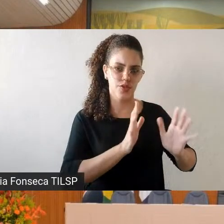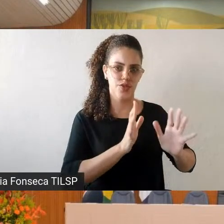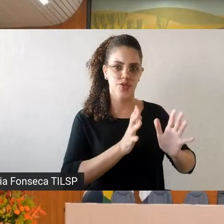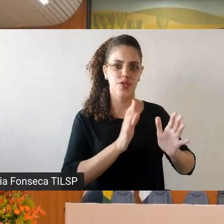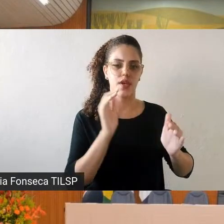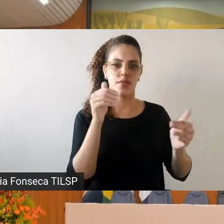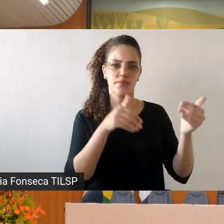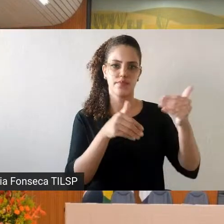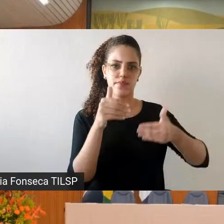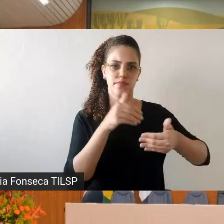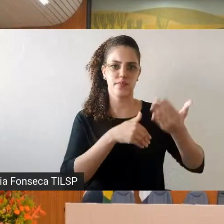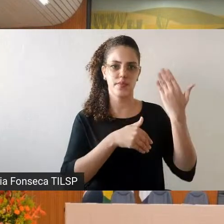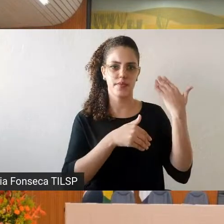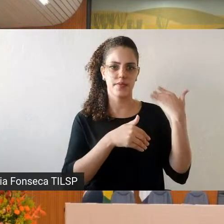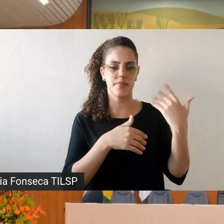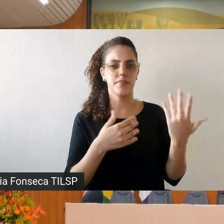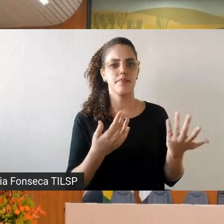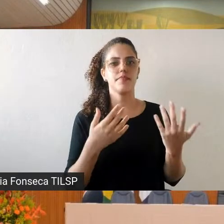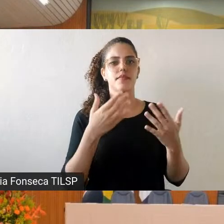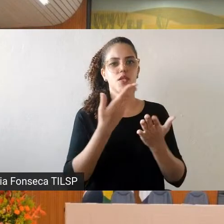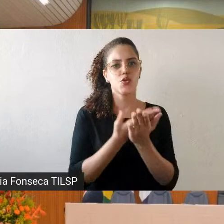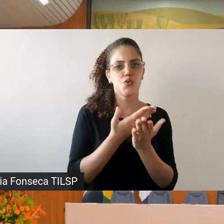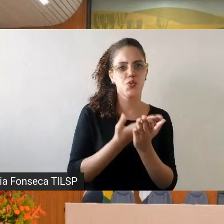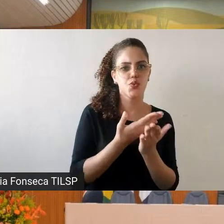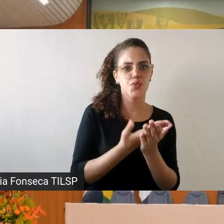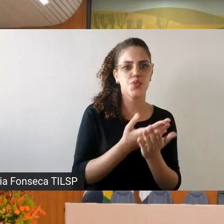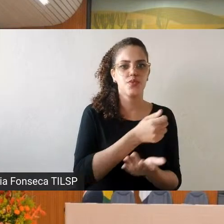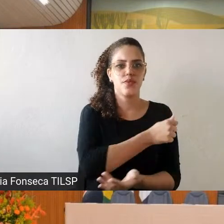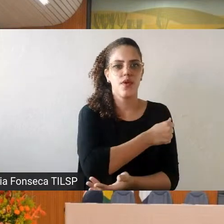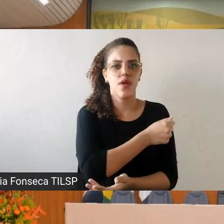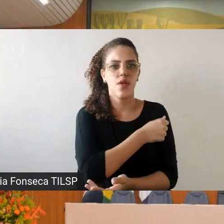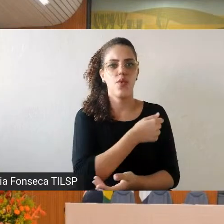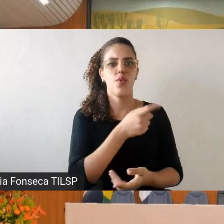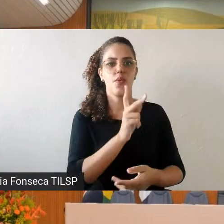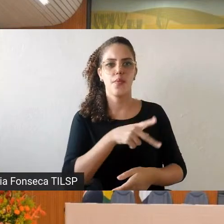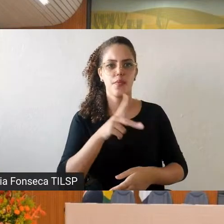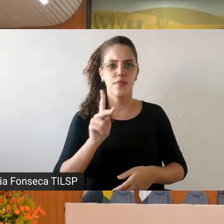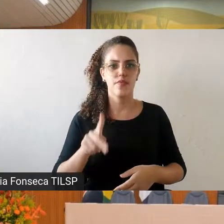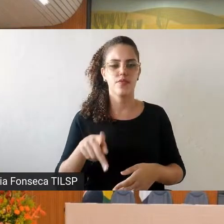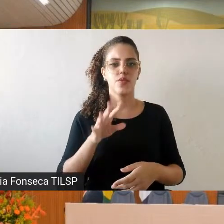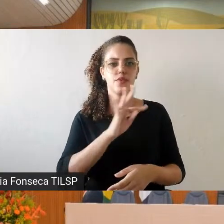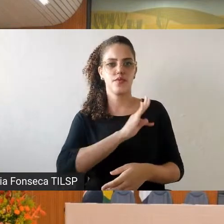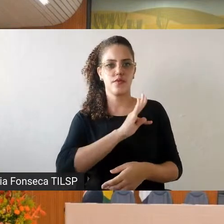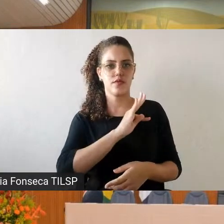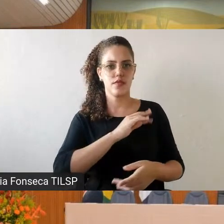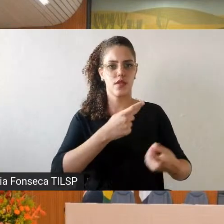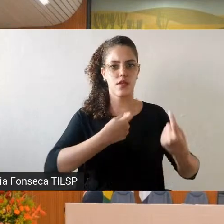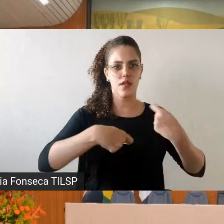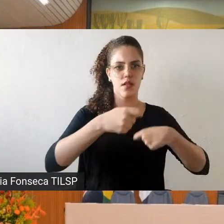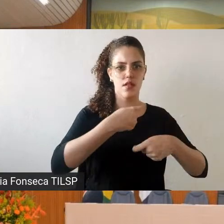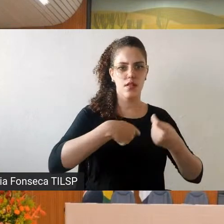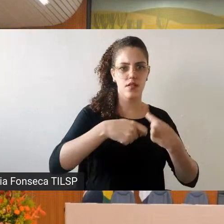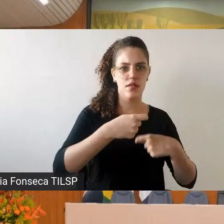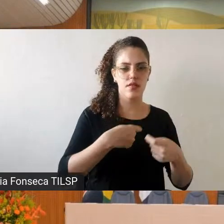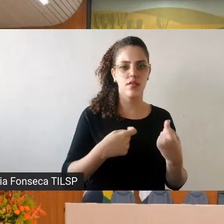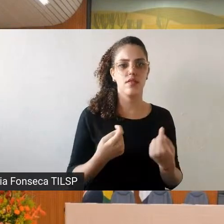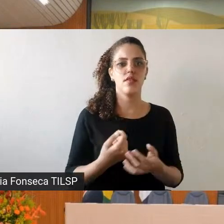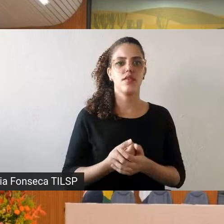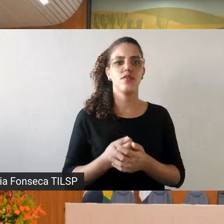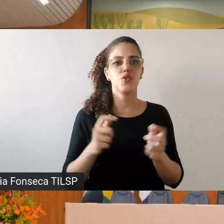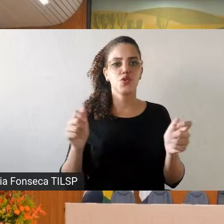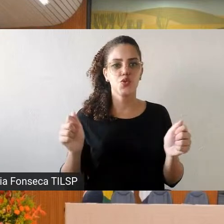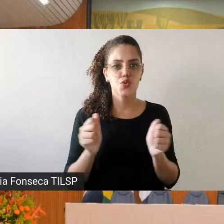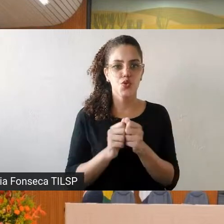docentes, servidores técnicos administrativos, e que juntos nós vamos desenvolver cada vez mais processos